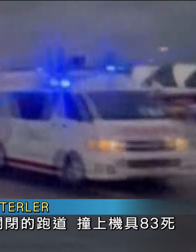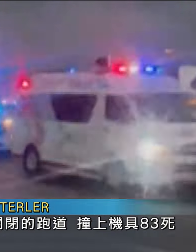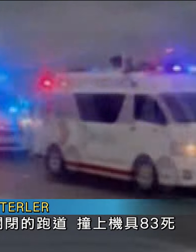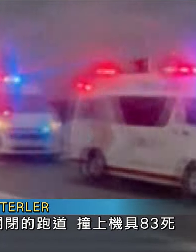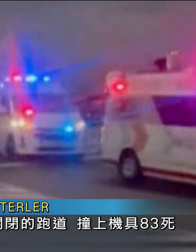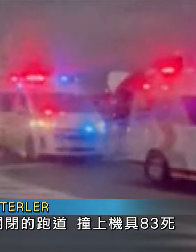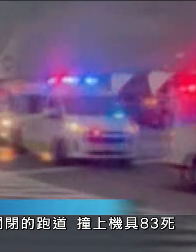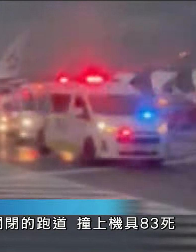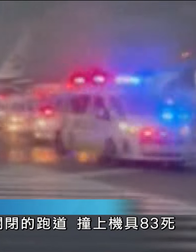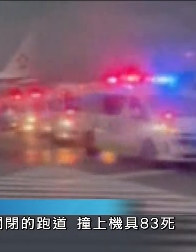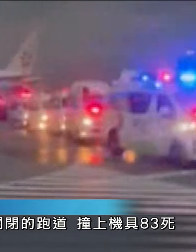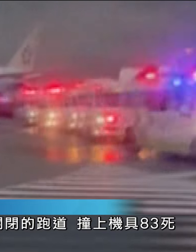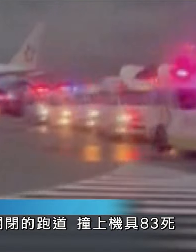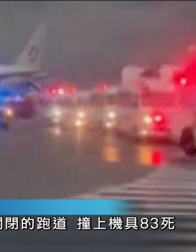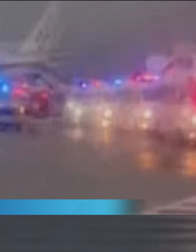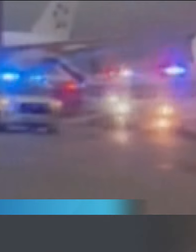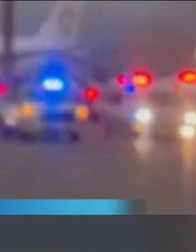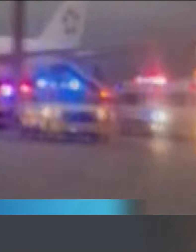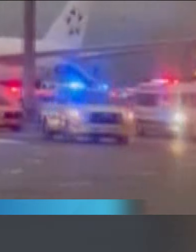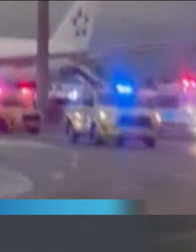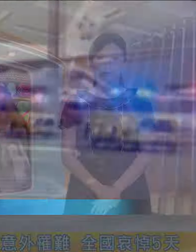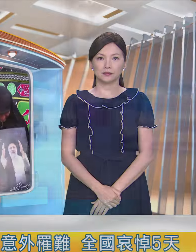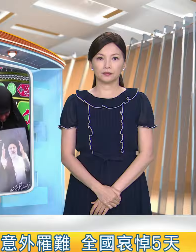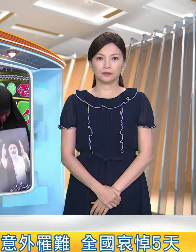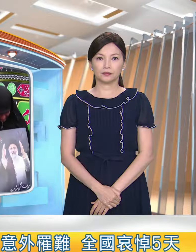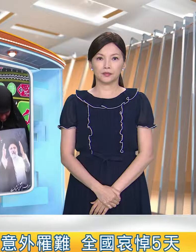83死。公视新闻黄月玲编译。